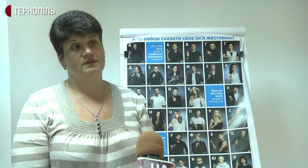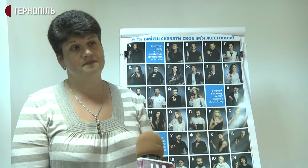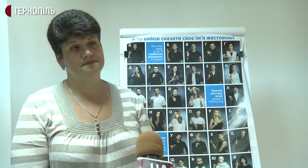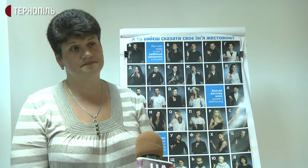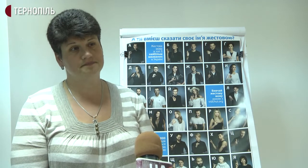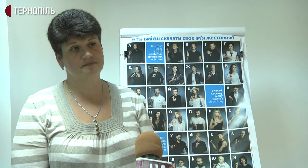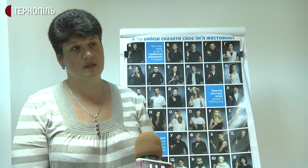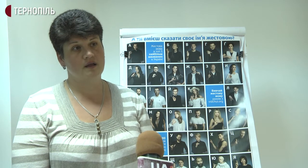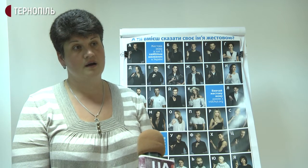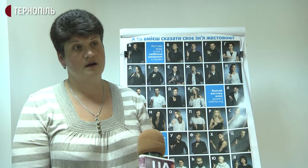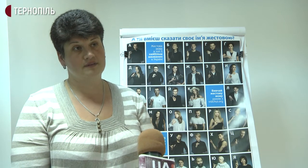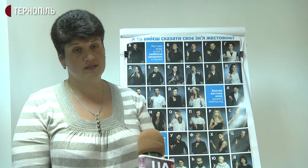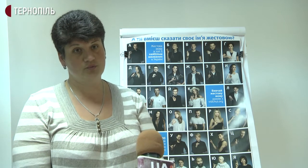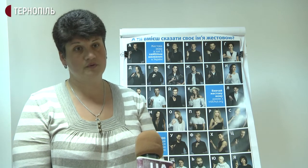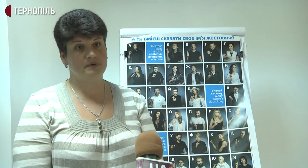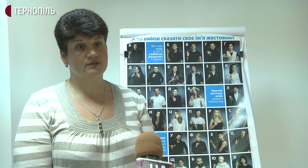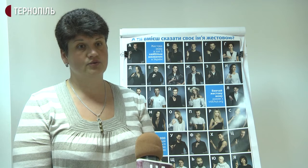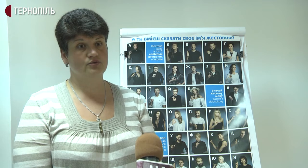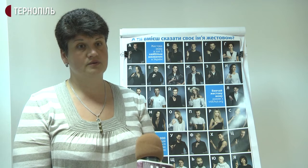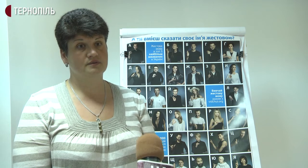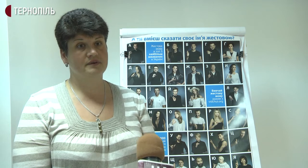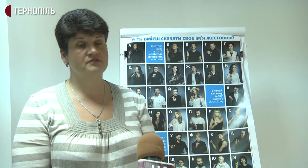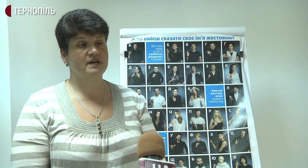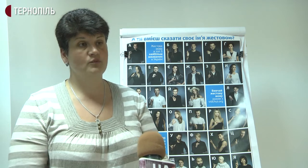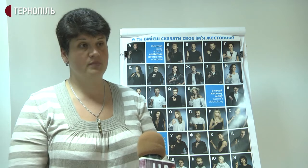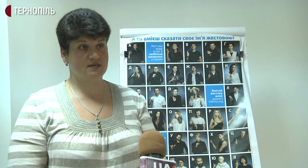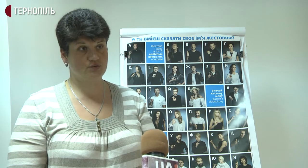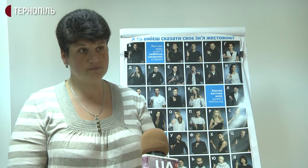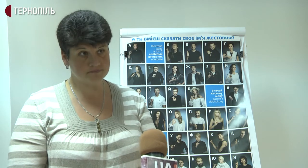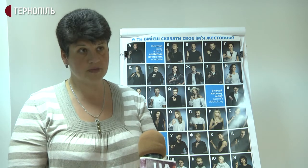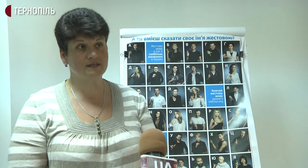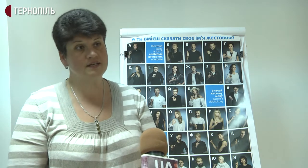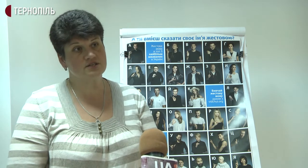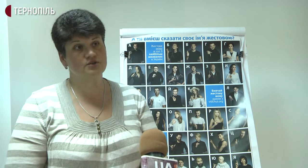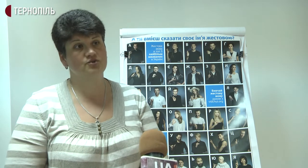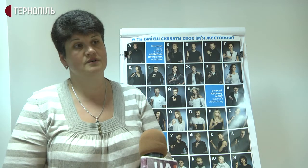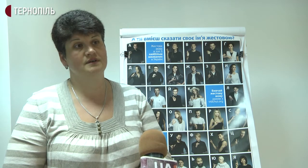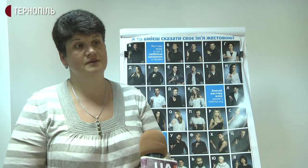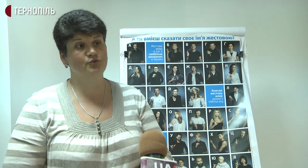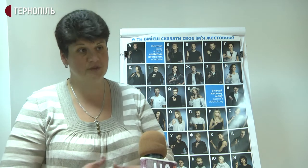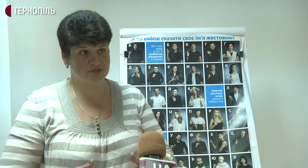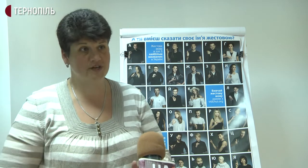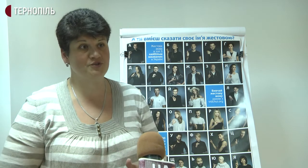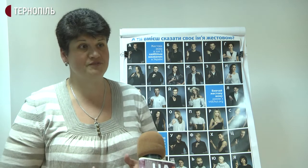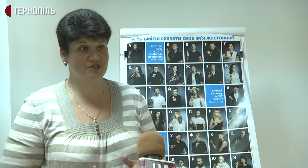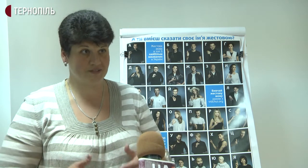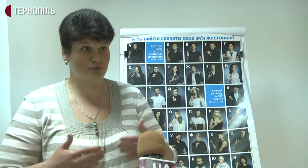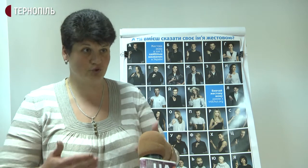4. А в даному випадку ми вивчаємо базу. А далі, якщо буде бажаючи вчити,